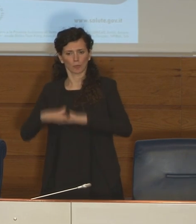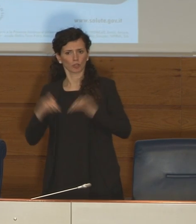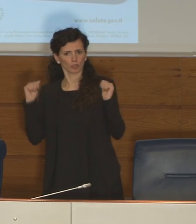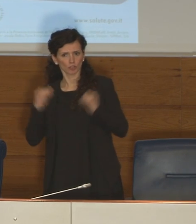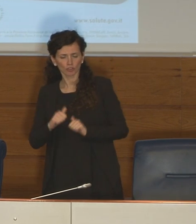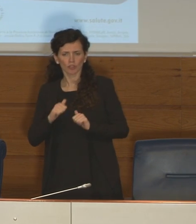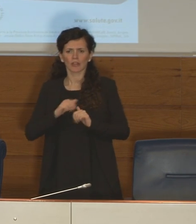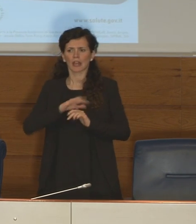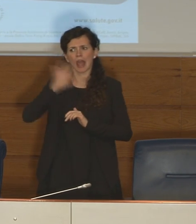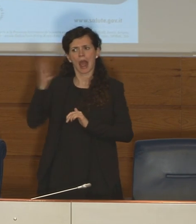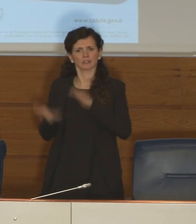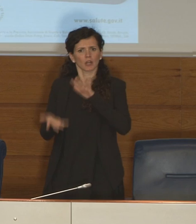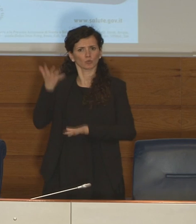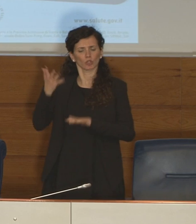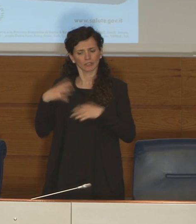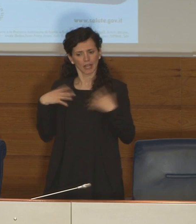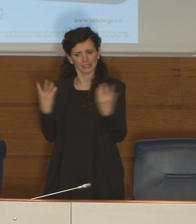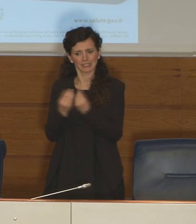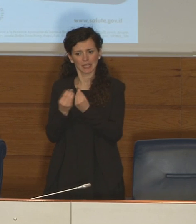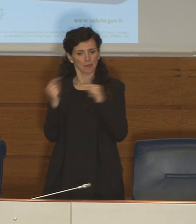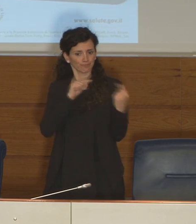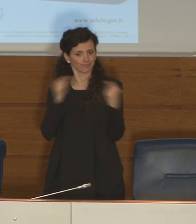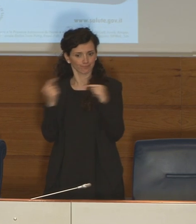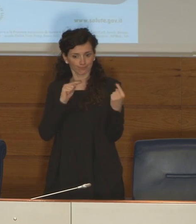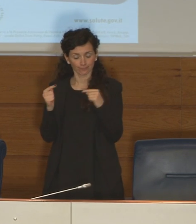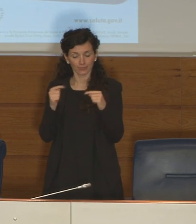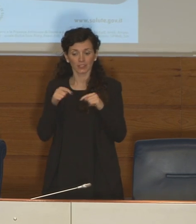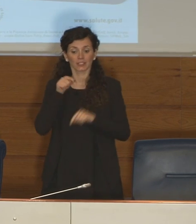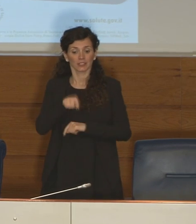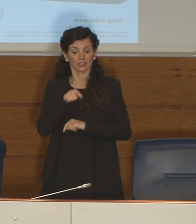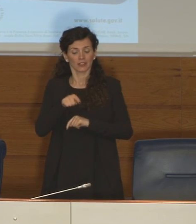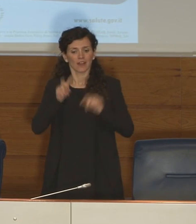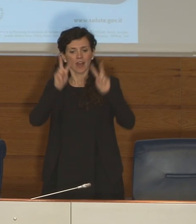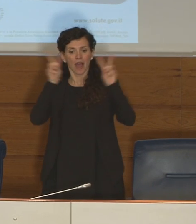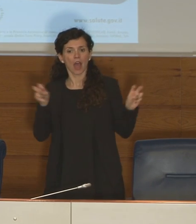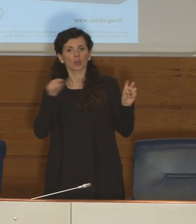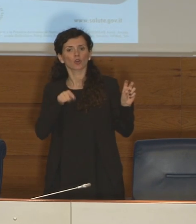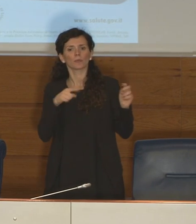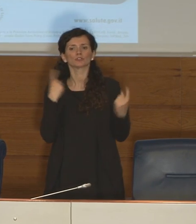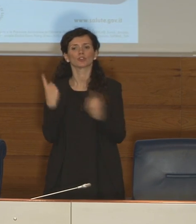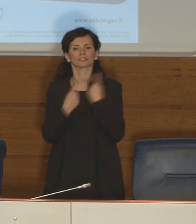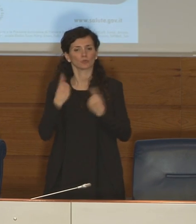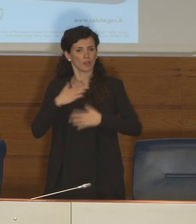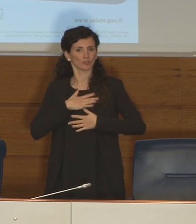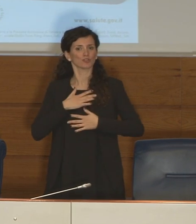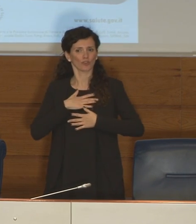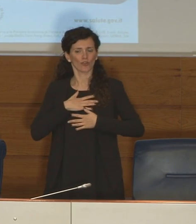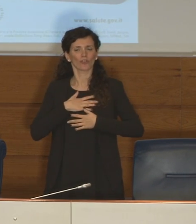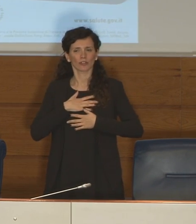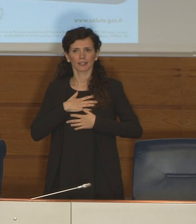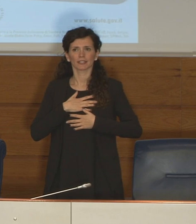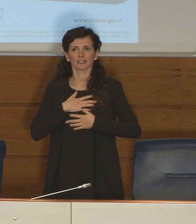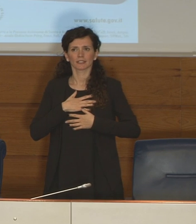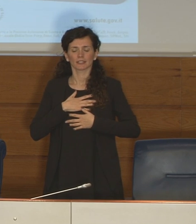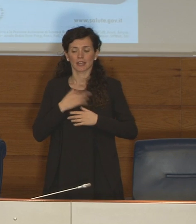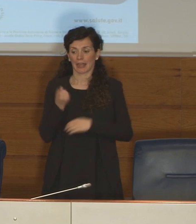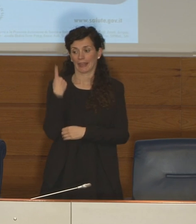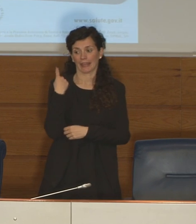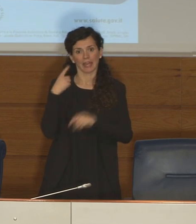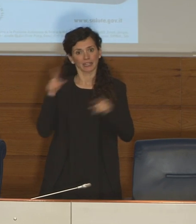autorità su questo argomento su circa la nostra situazione abbiamo detto anche ieri